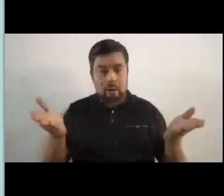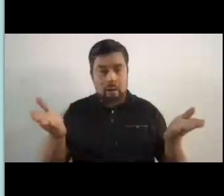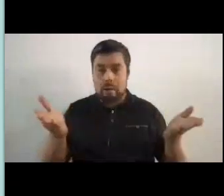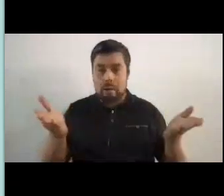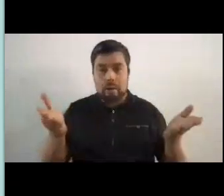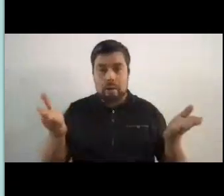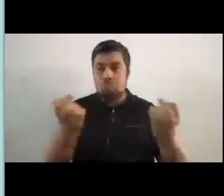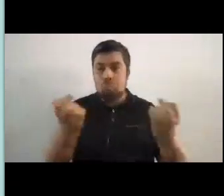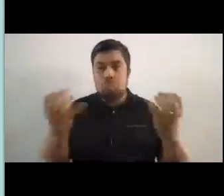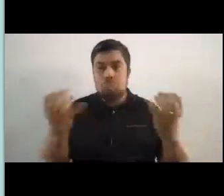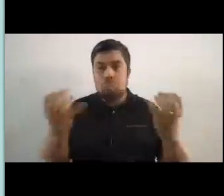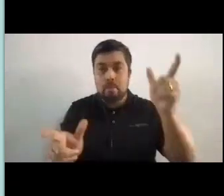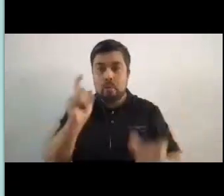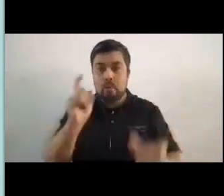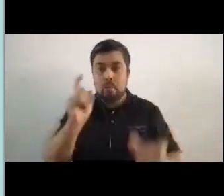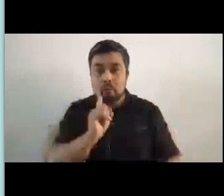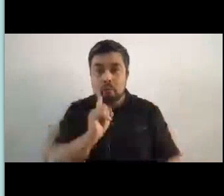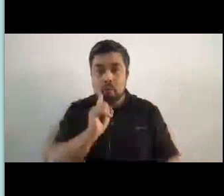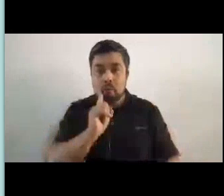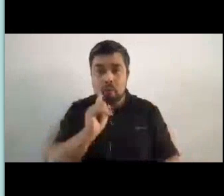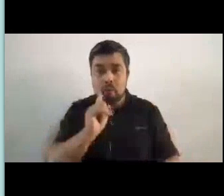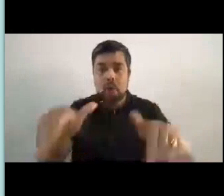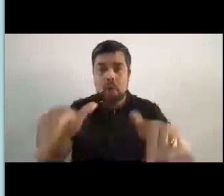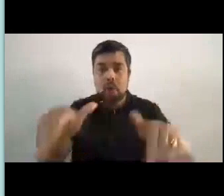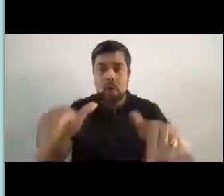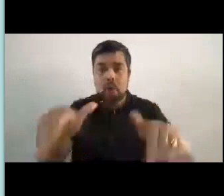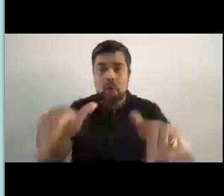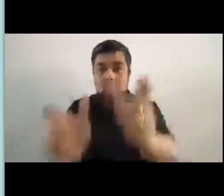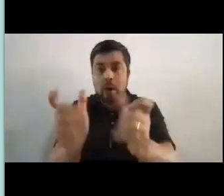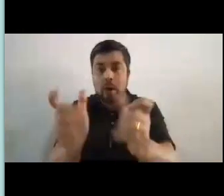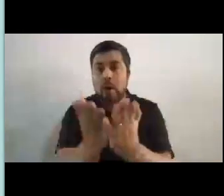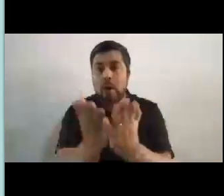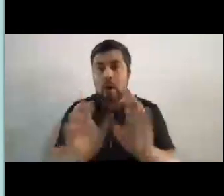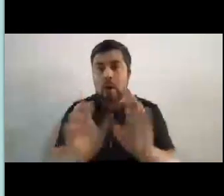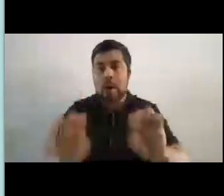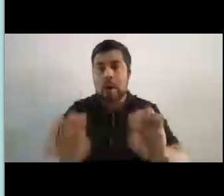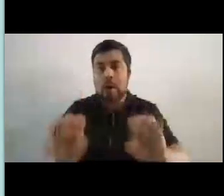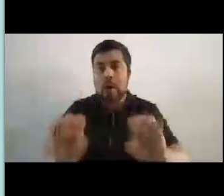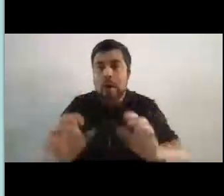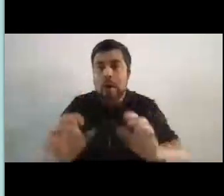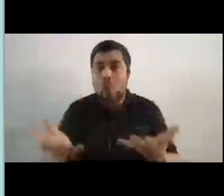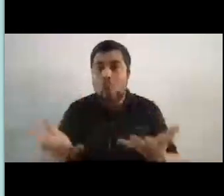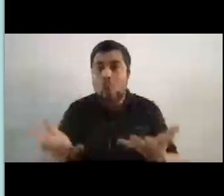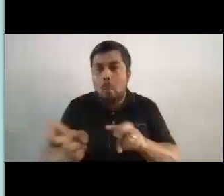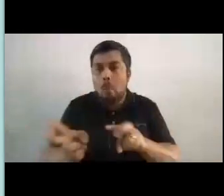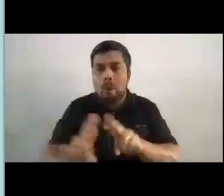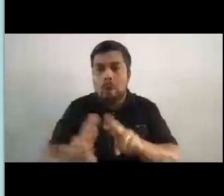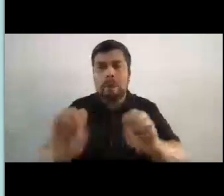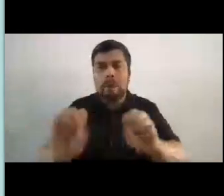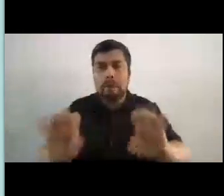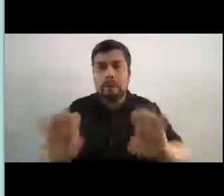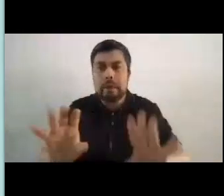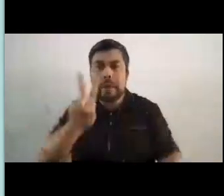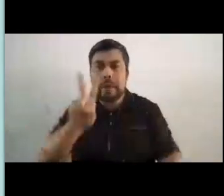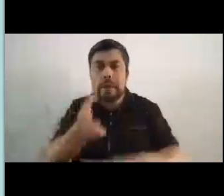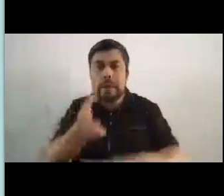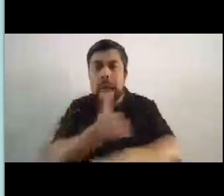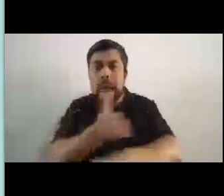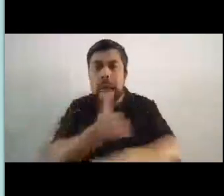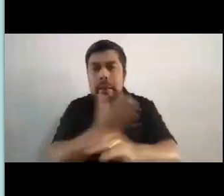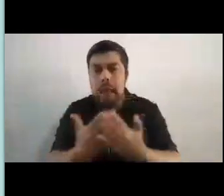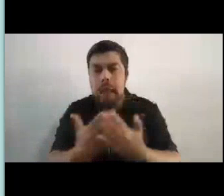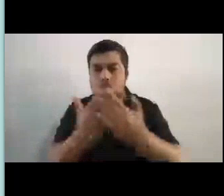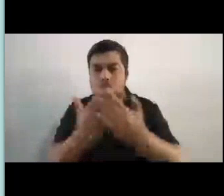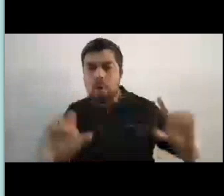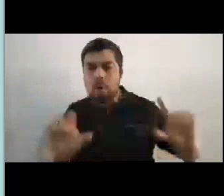sus estudiantes, ¿de qué manera lo hace sin haber tenido una formación pedagógica? Entonces,